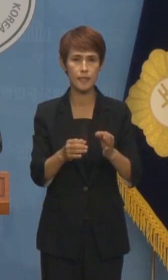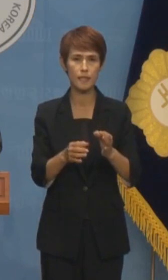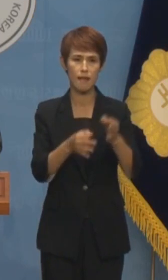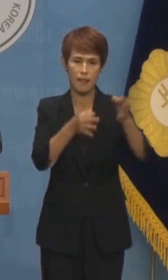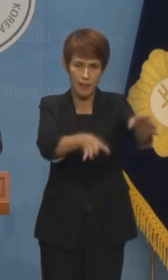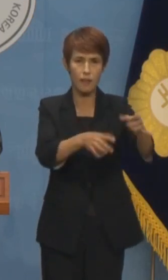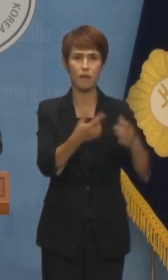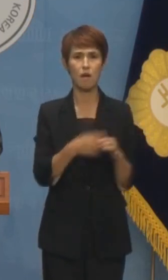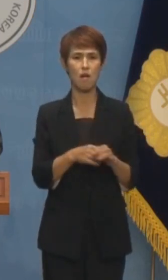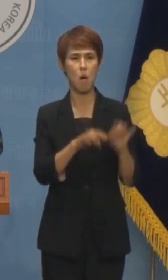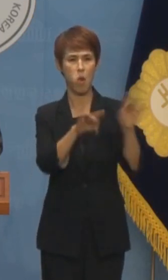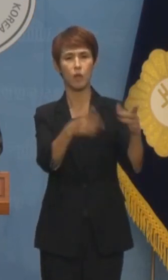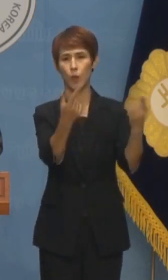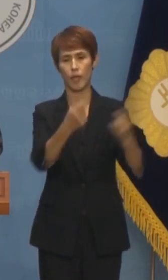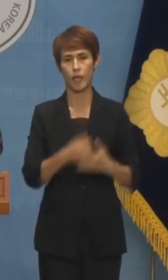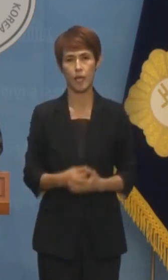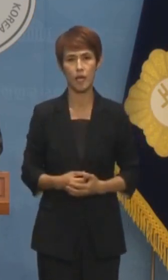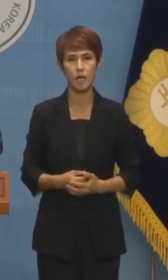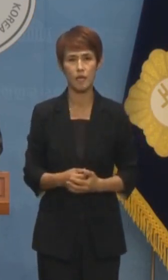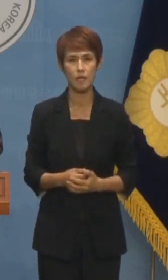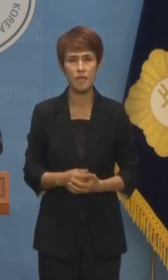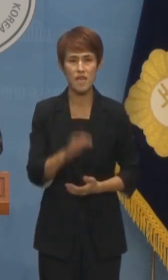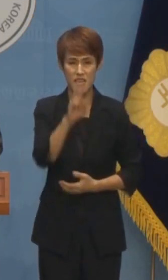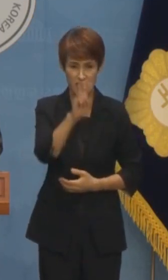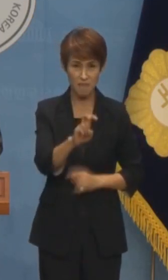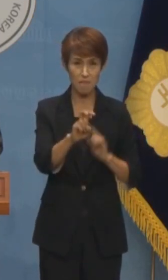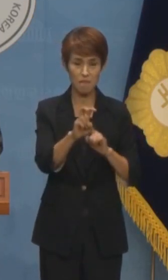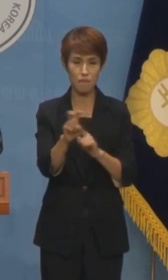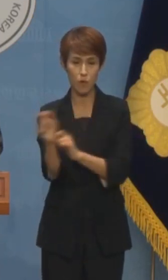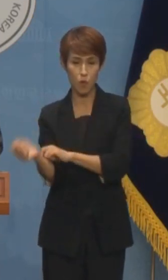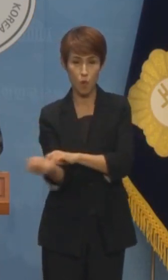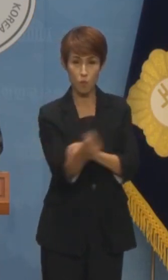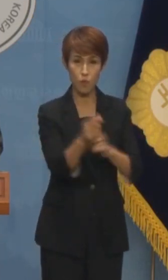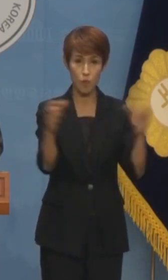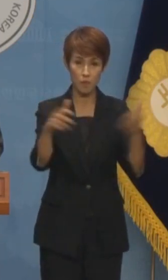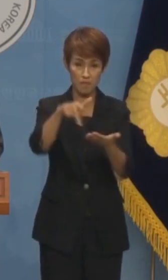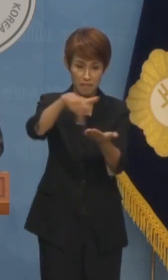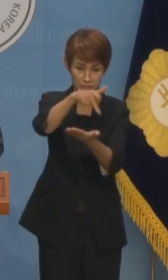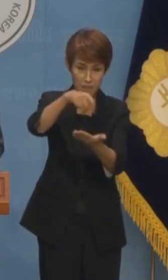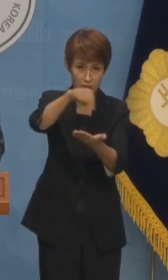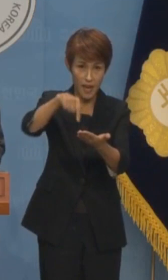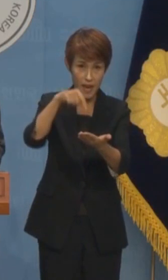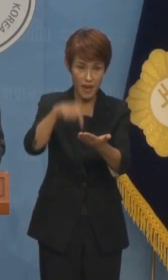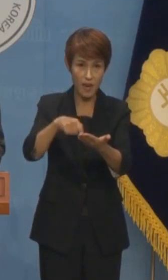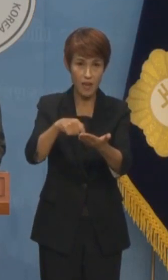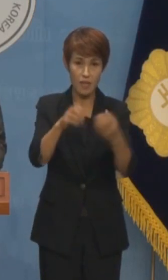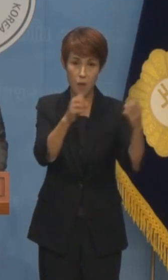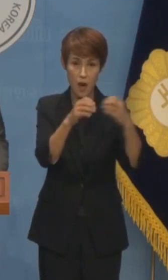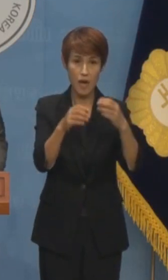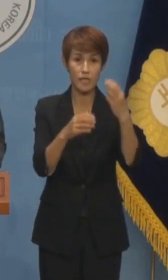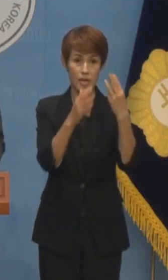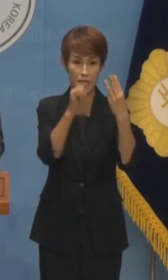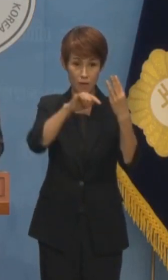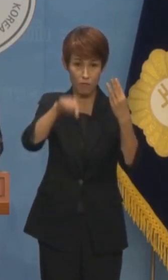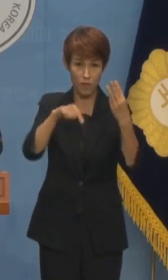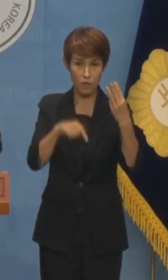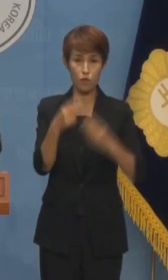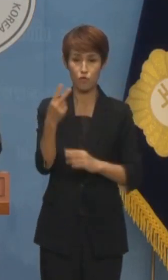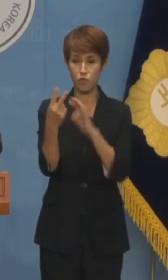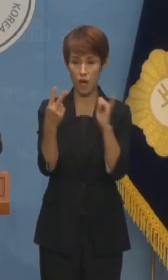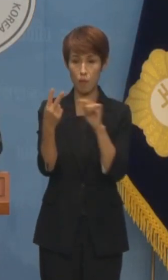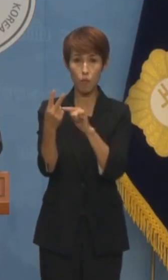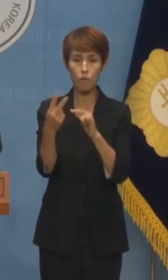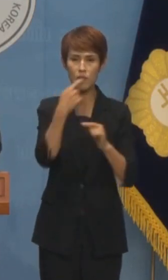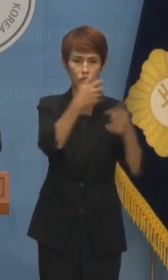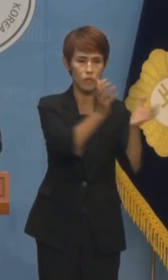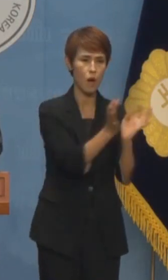여러분, 소위 임성근 사단장 골프 모임 추진 단톡방의 대화 주동자 3명 중 2명은 민주당